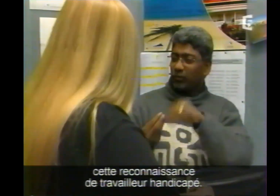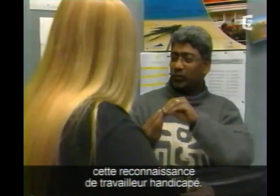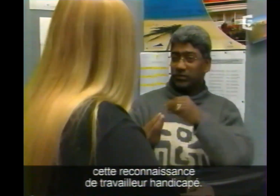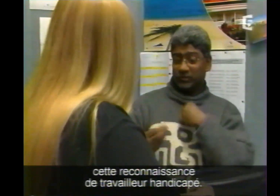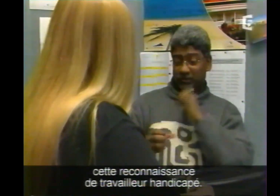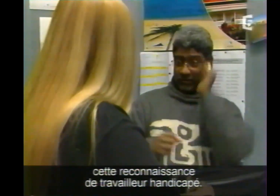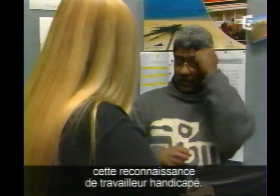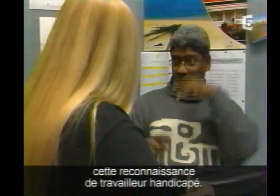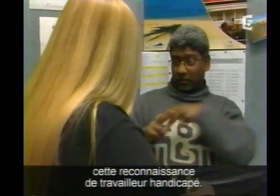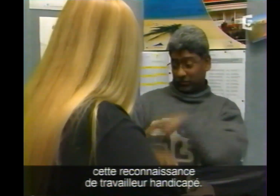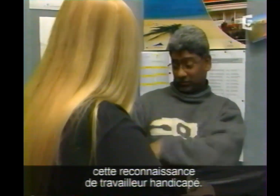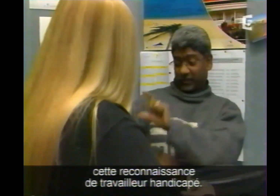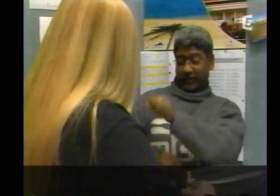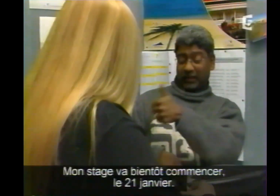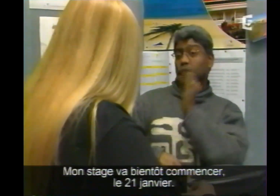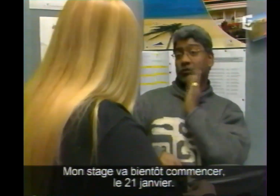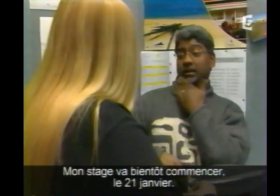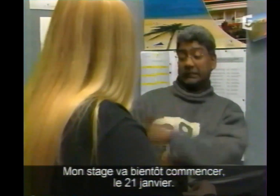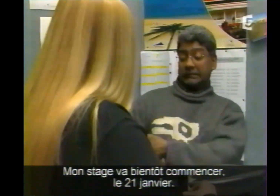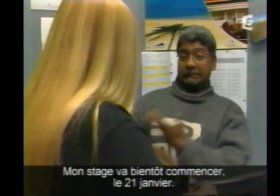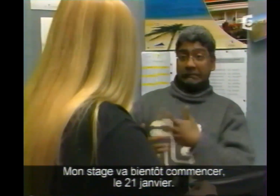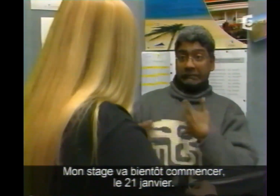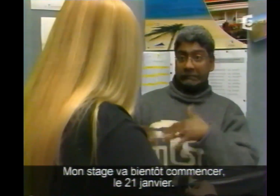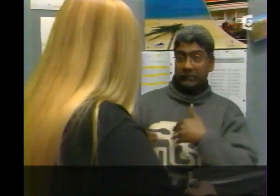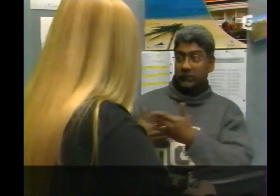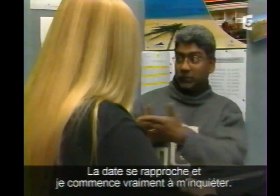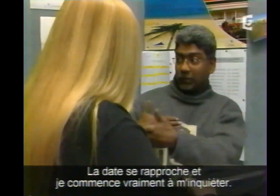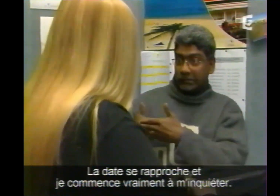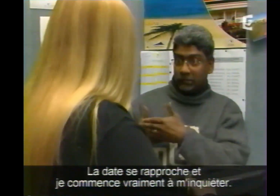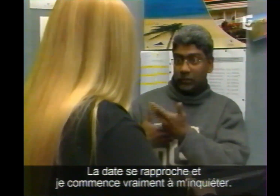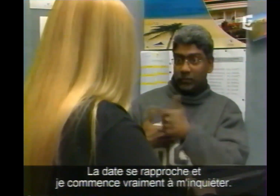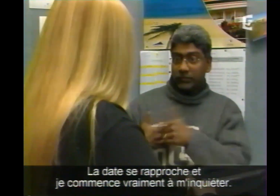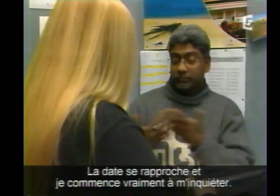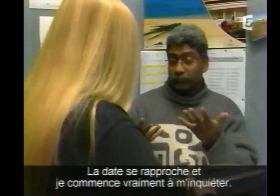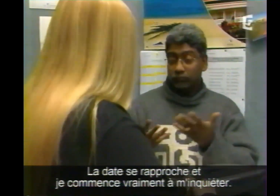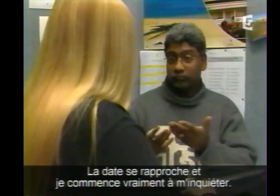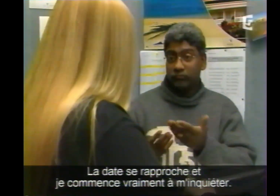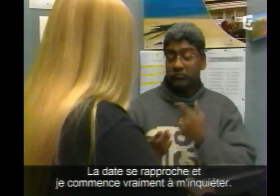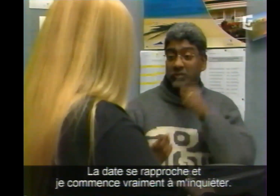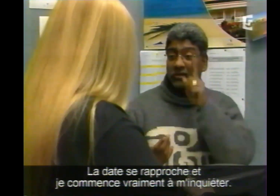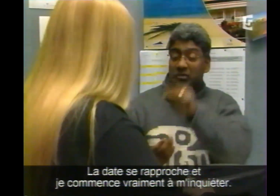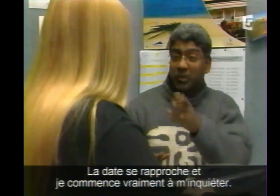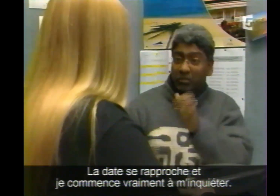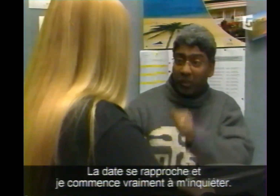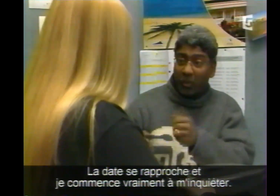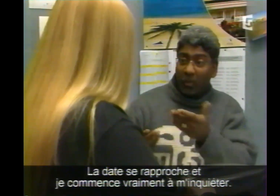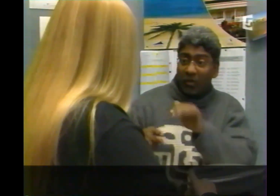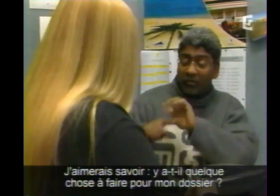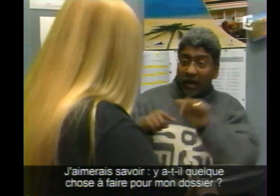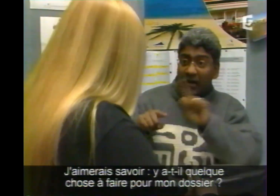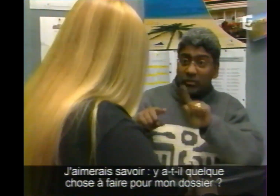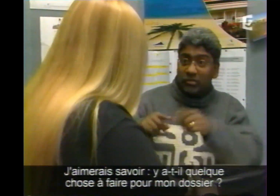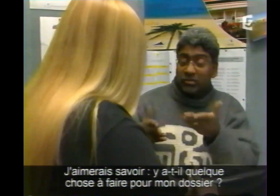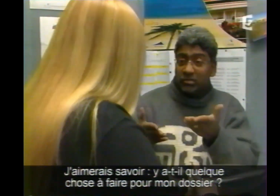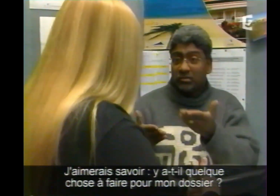reconnaissance de travailleur handicapé. Mon stage va bientôt commencer le 21 janvier, ils me demandent ce papier, la date se rapproche et je commence vraiment à m'inquiéter. Donc j'aimerais savoir, est-ce qu'il